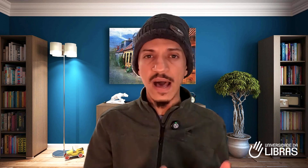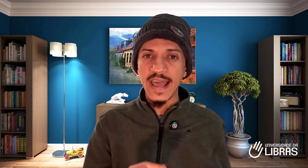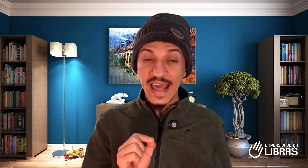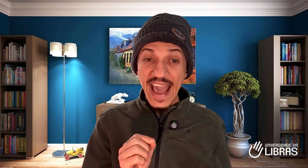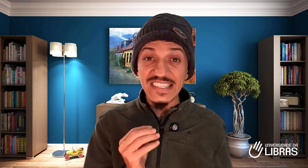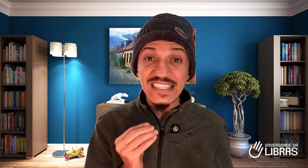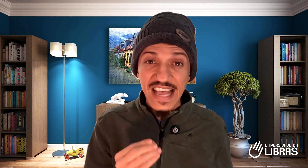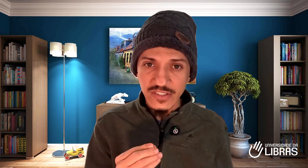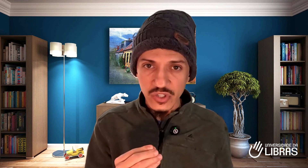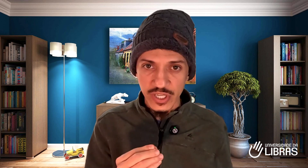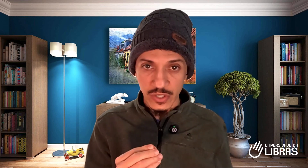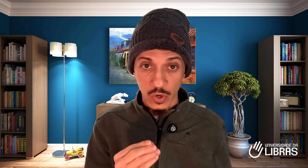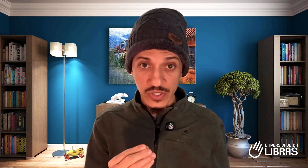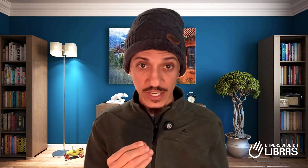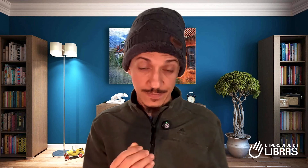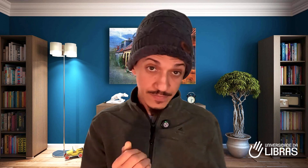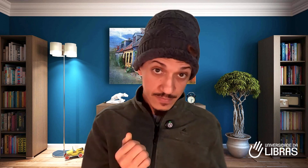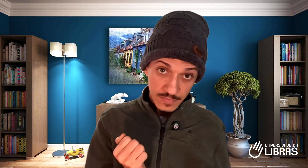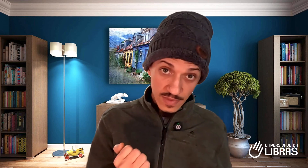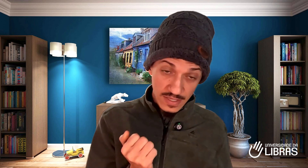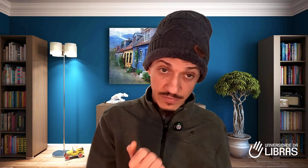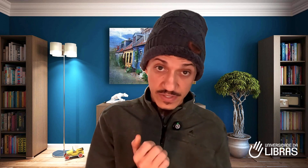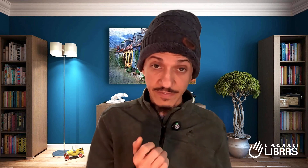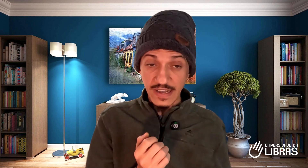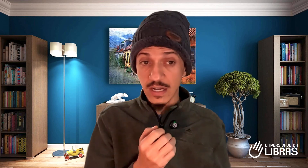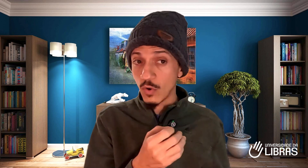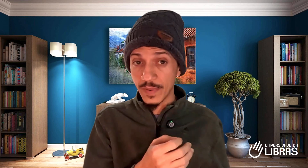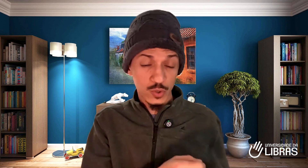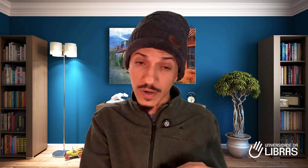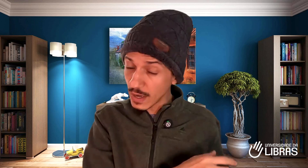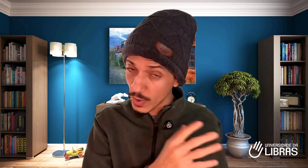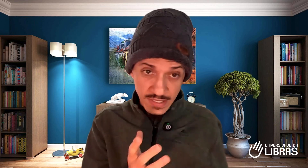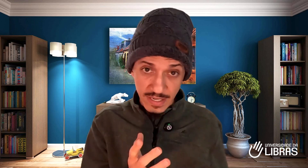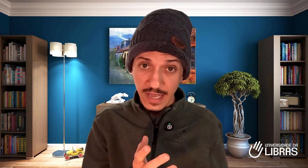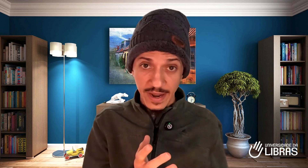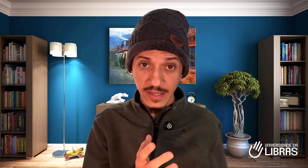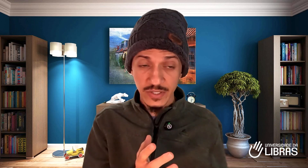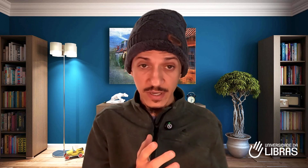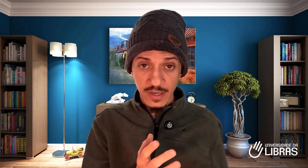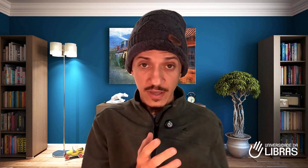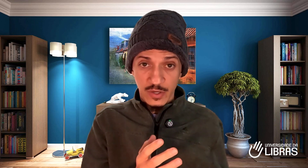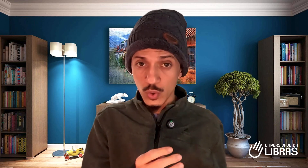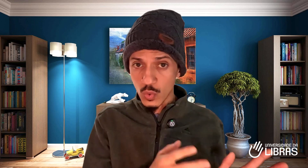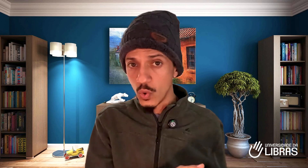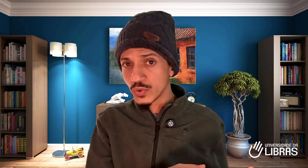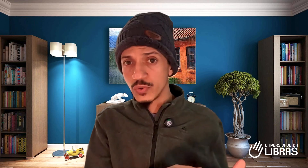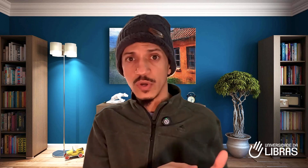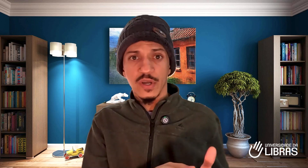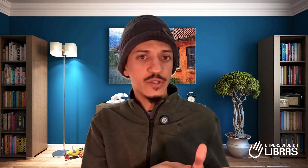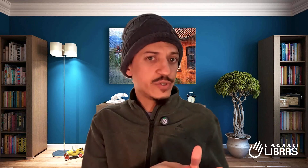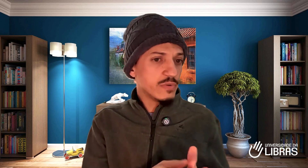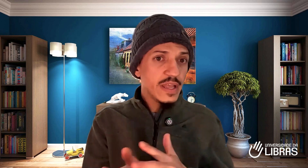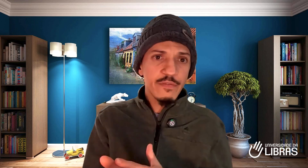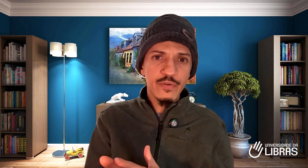é de 7 dias. Ou seja, se você faz a compra de qualquer coisa na internet, de um curso, de um livro